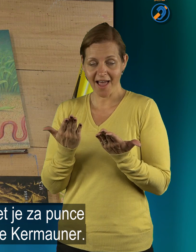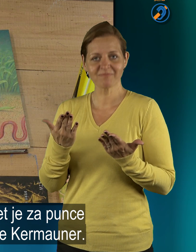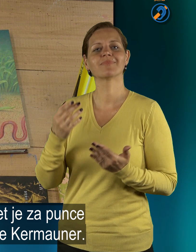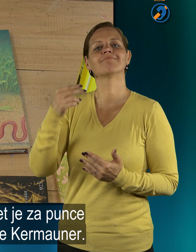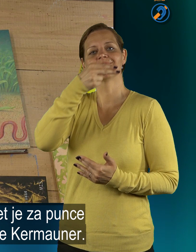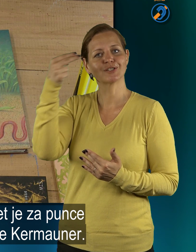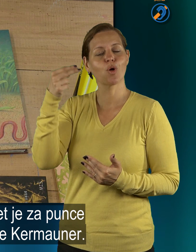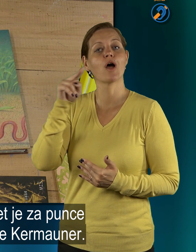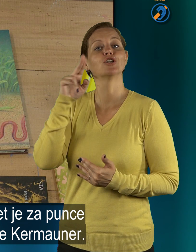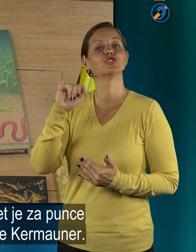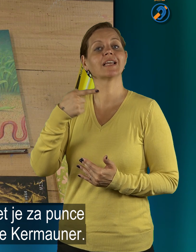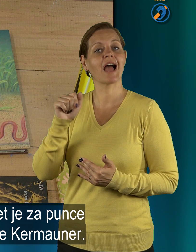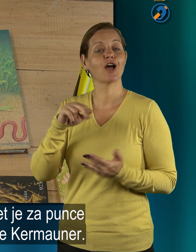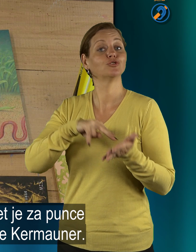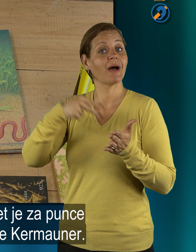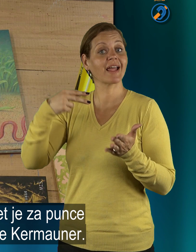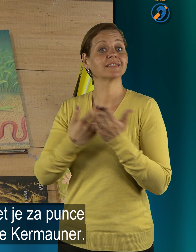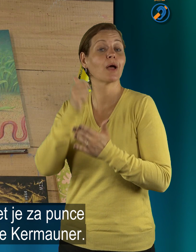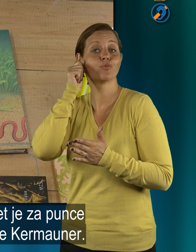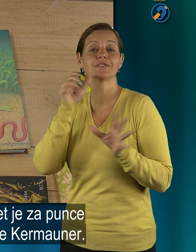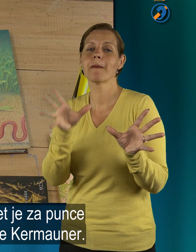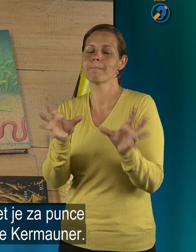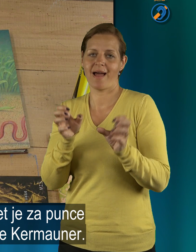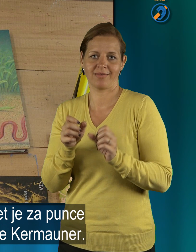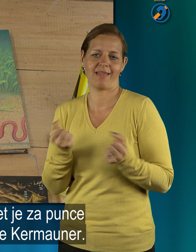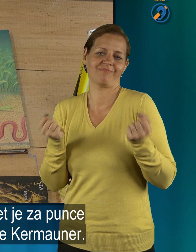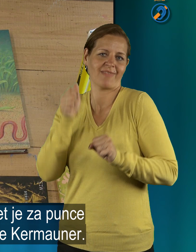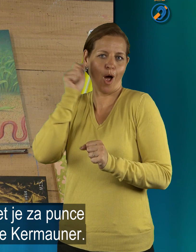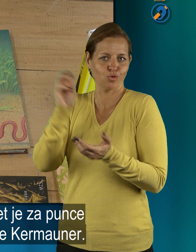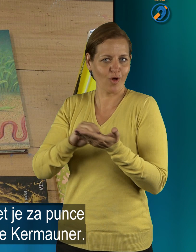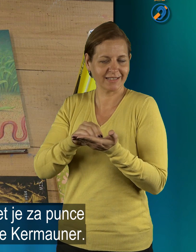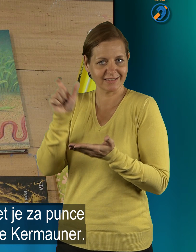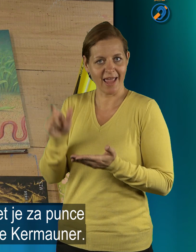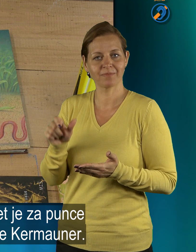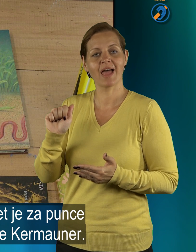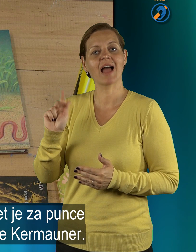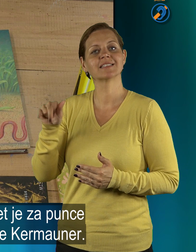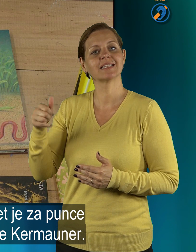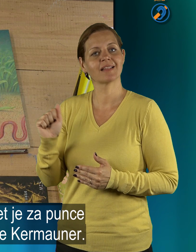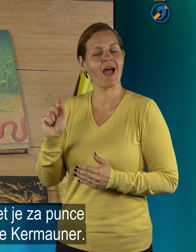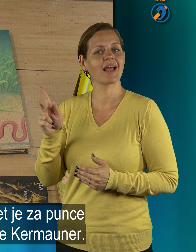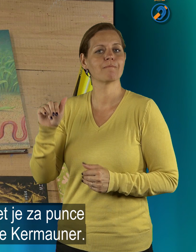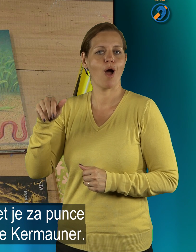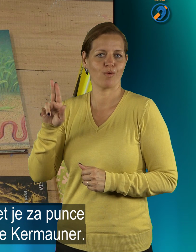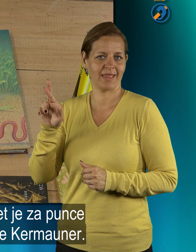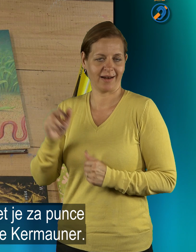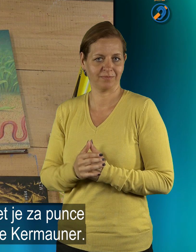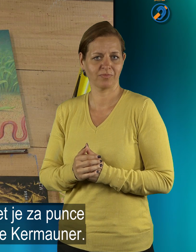To je knjiga Žiga špaget je za punce magnet, avtorice Aksinje Kermauner.